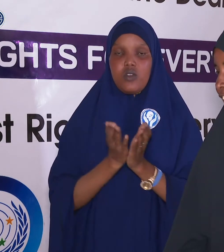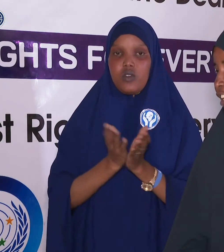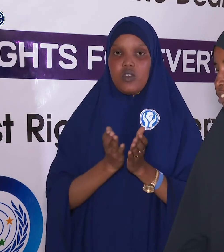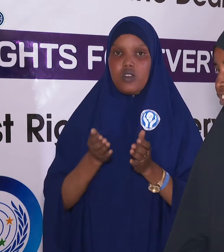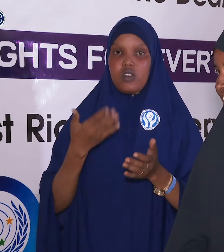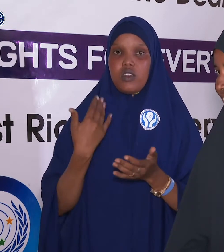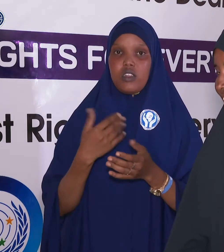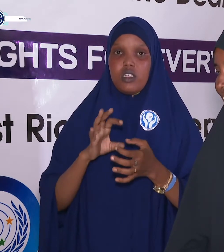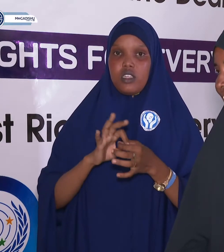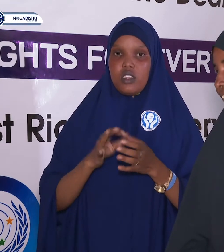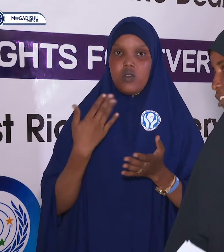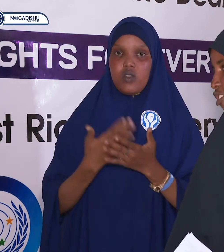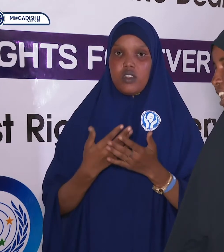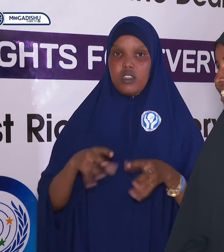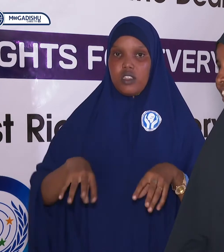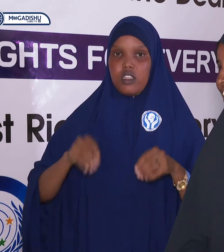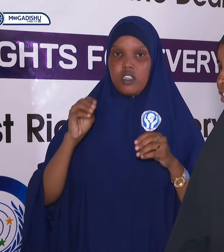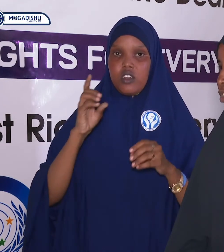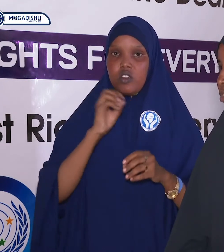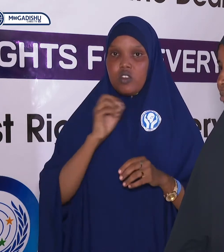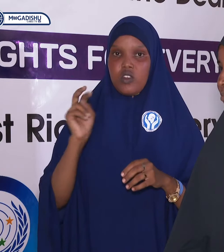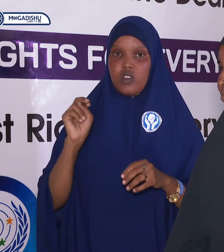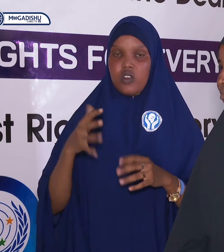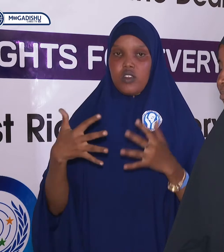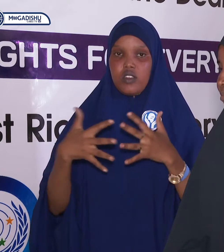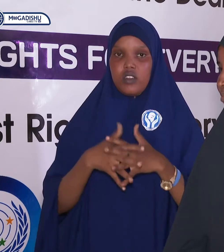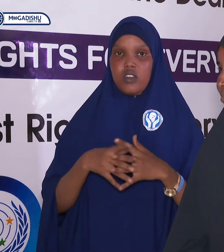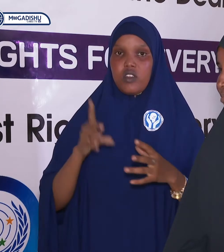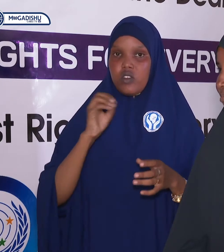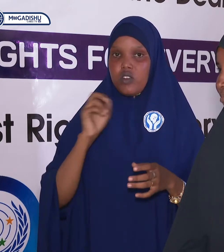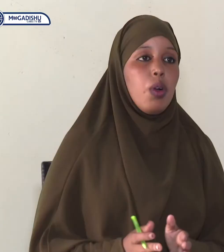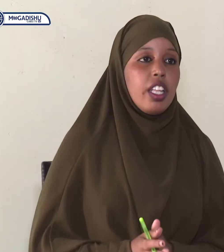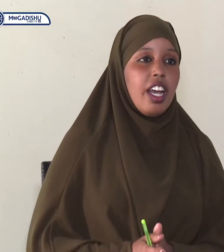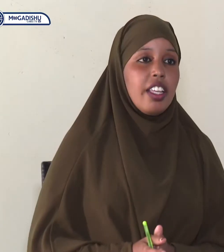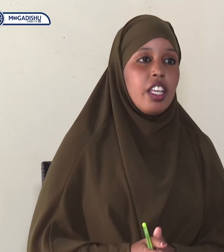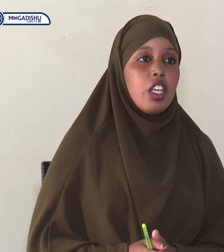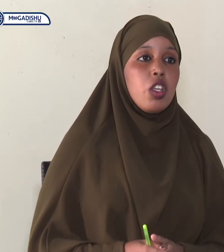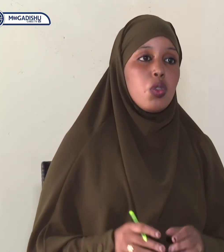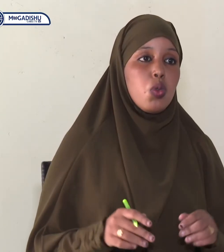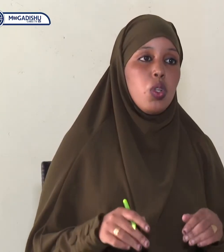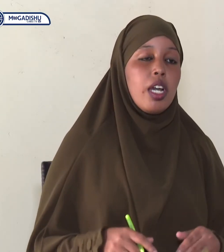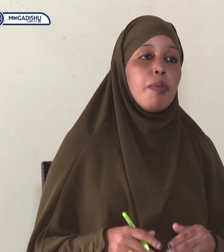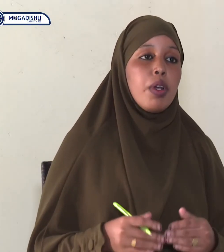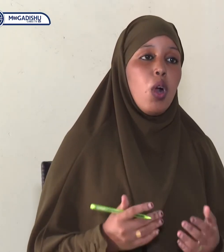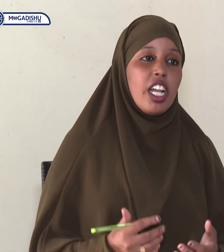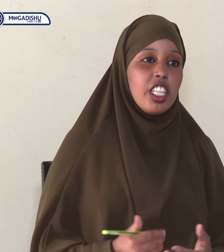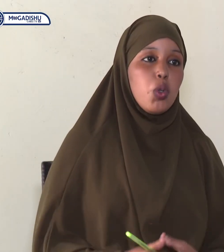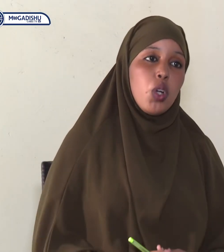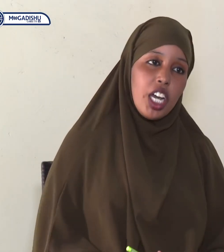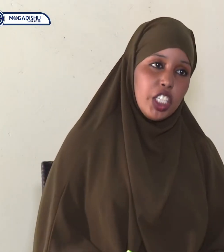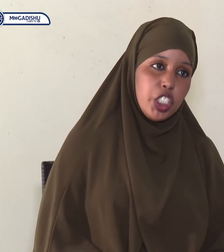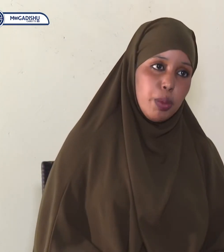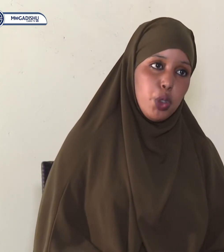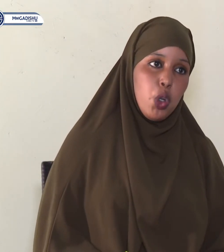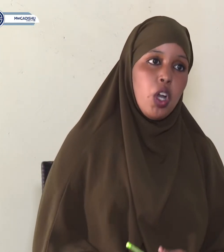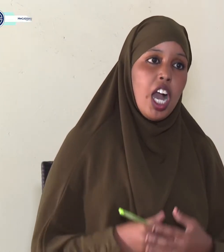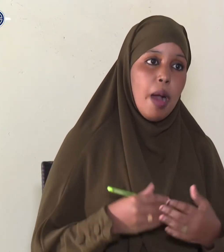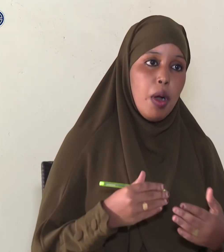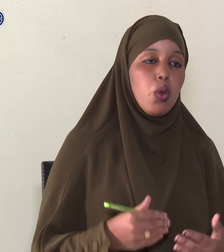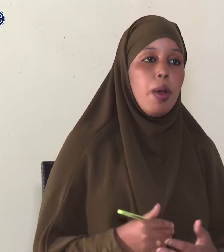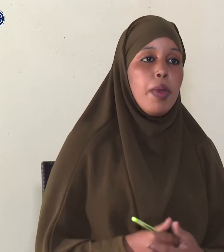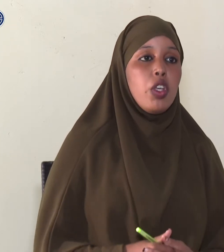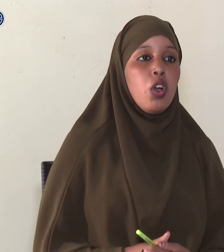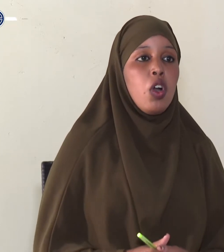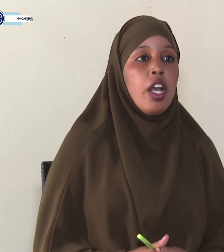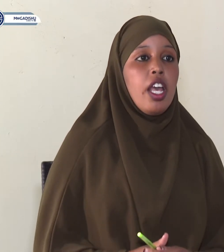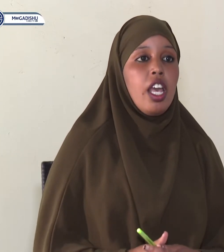la kaheli doono insha allah, oo aan isdhexgeli doono. Waa tahay, iskuulkan markuu ardaygu ka qalin jabiyo ama